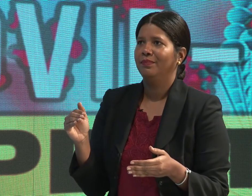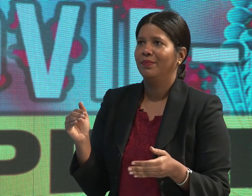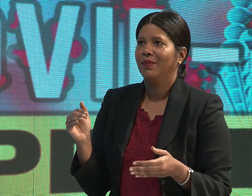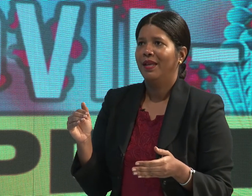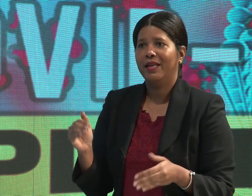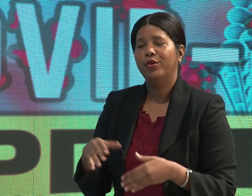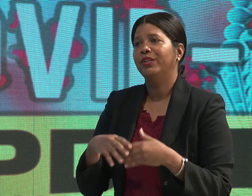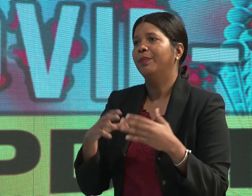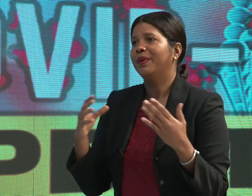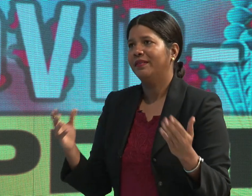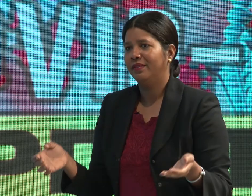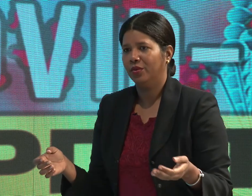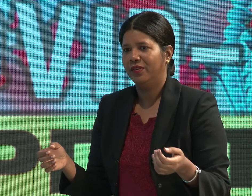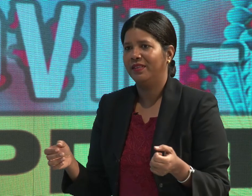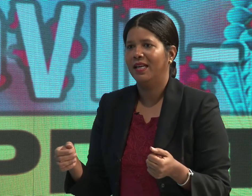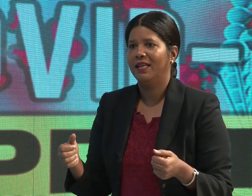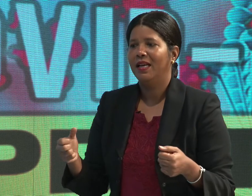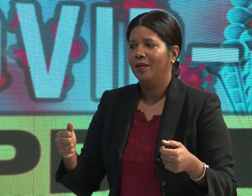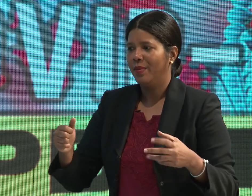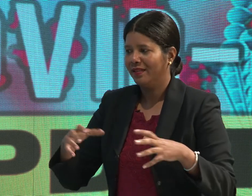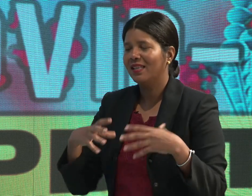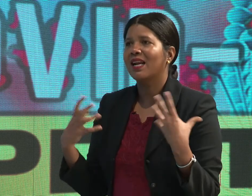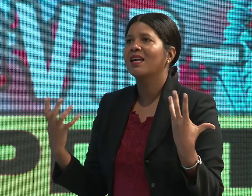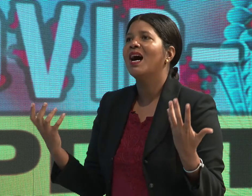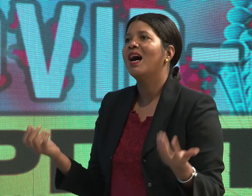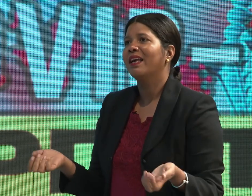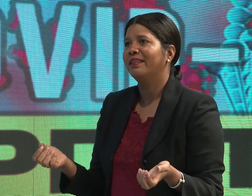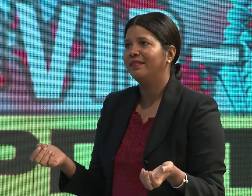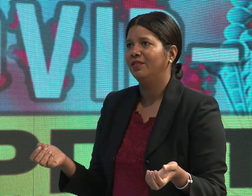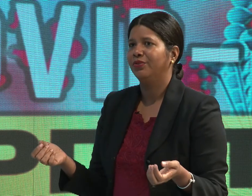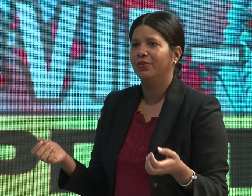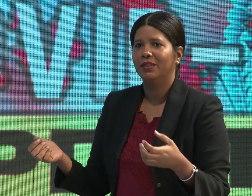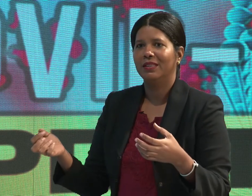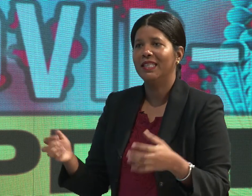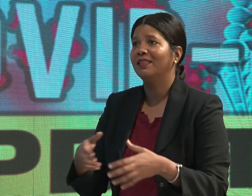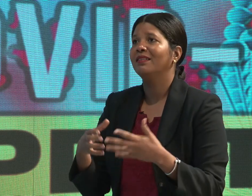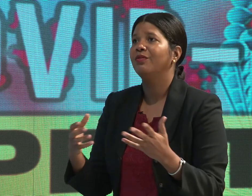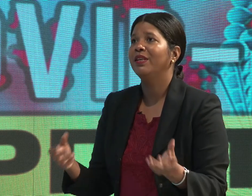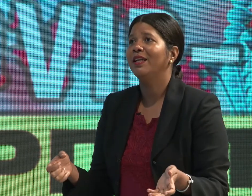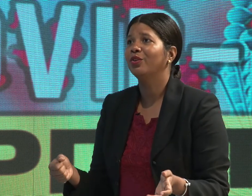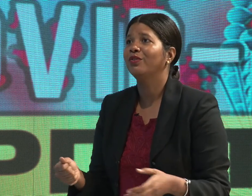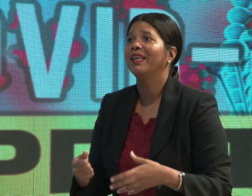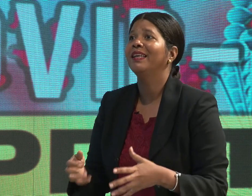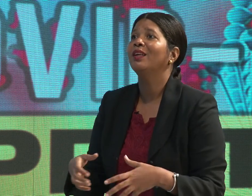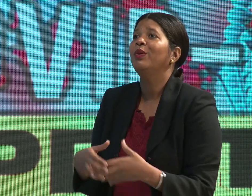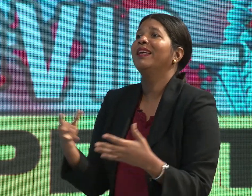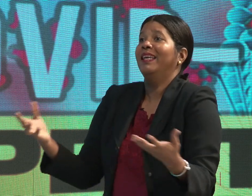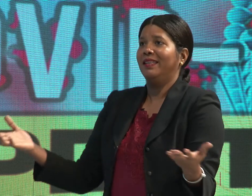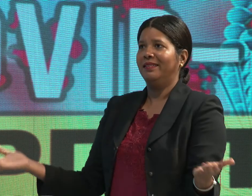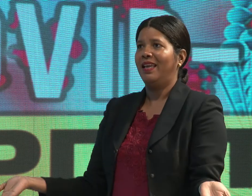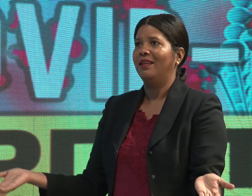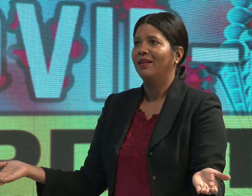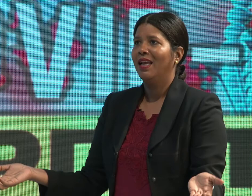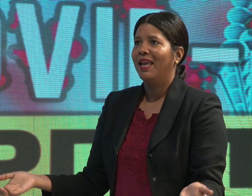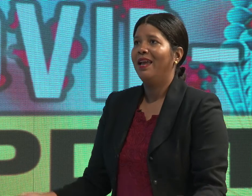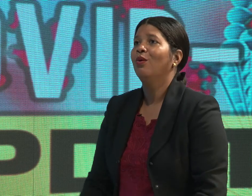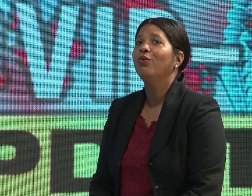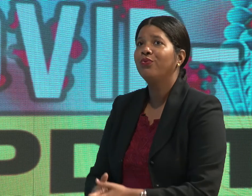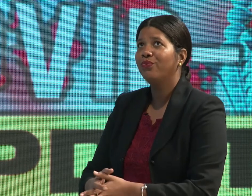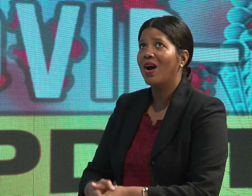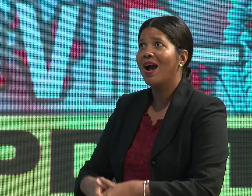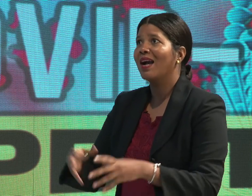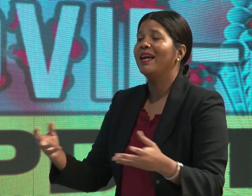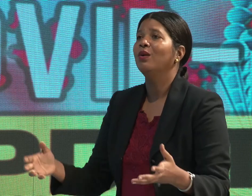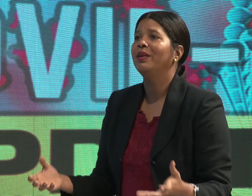ontstaan. Er kunnen depressies ontstaan. Mensen raken agressief. Kinderen zijn veel al thuis en kinderen willen kinderen zijn. Ja. En